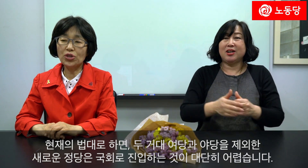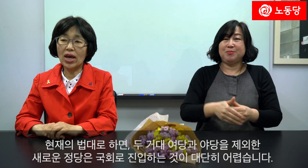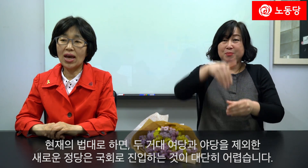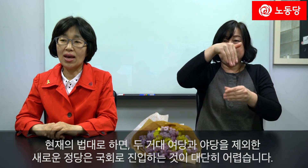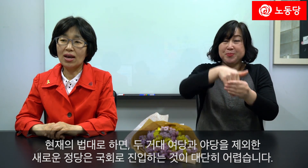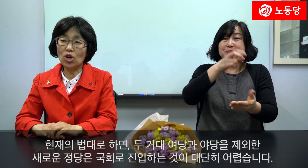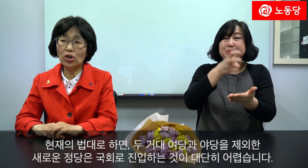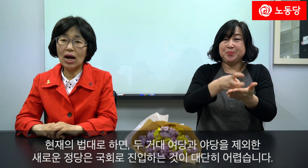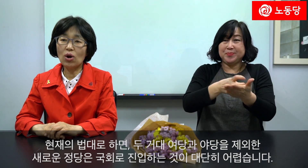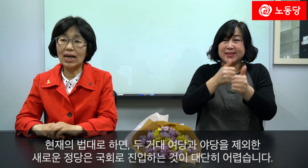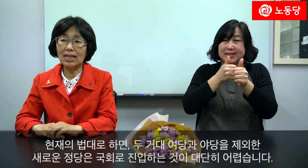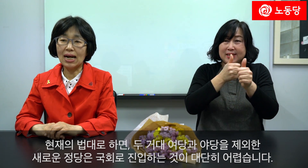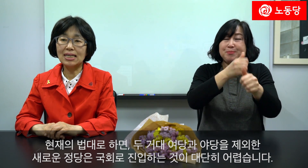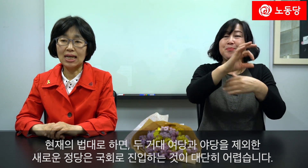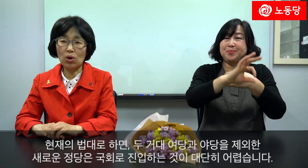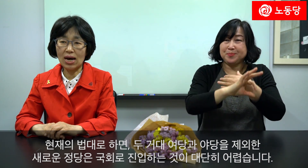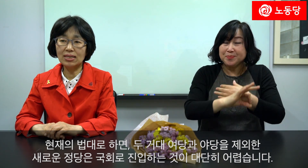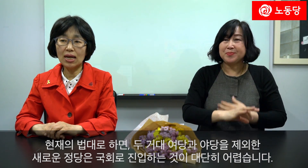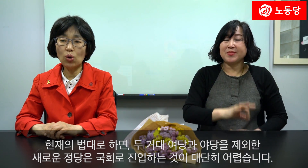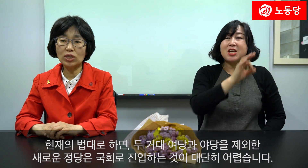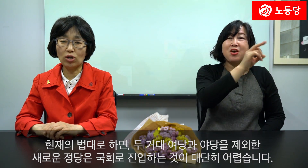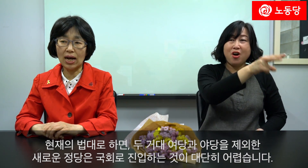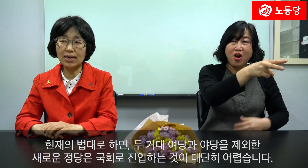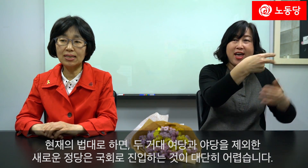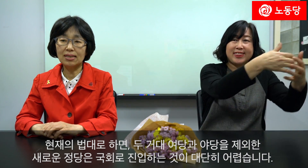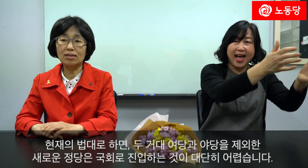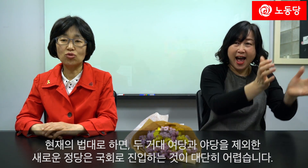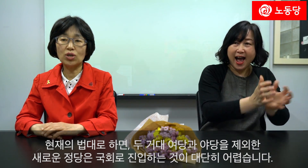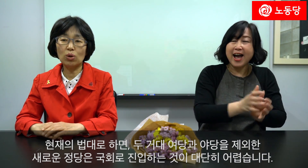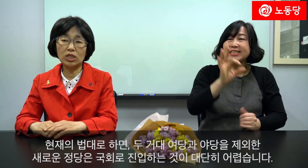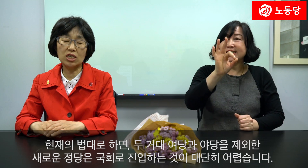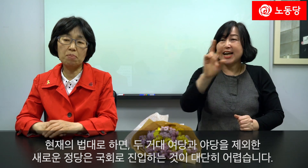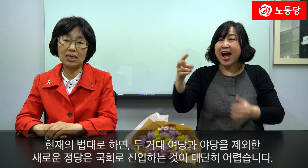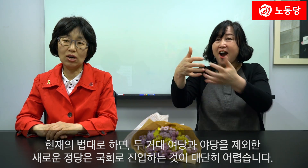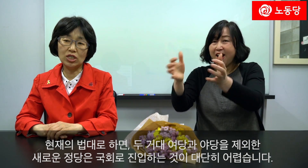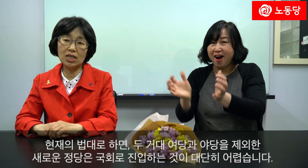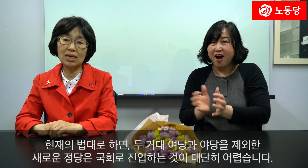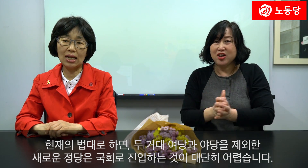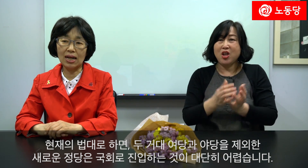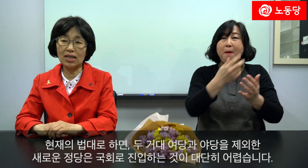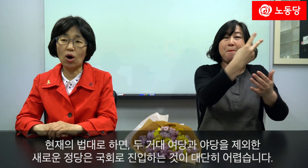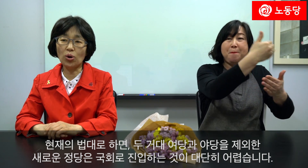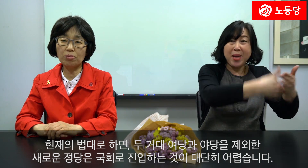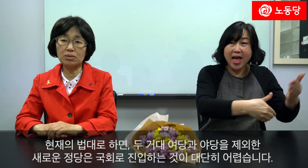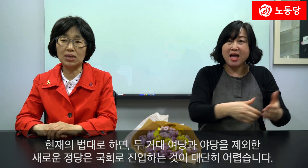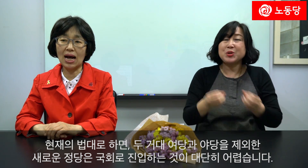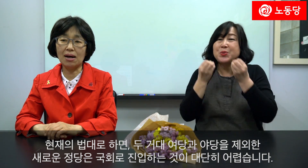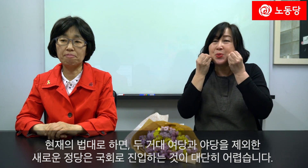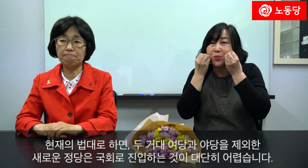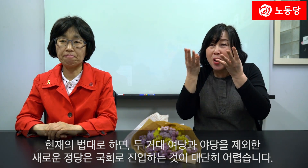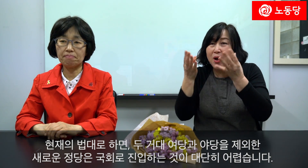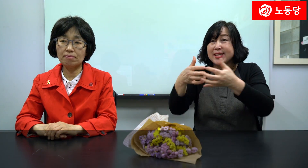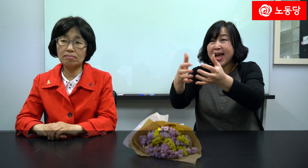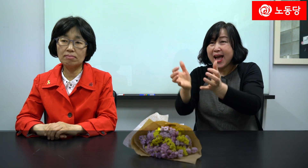두 거대 여당과 야당을 제외한 새로운 정당은 국회로 진입하는 것이 대단히